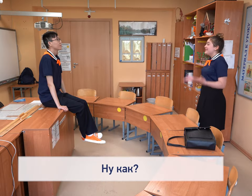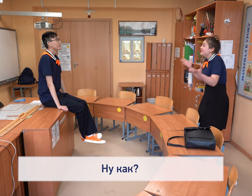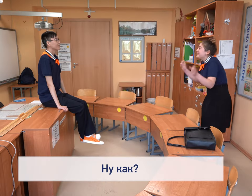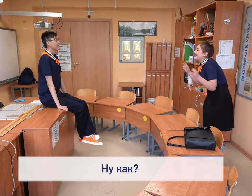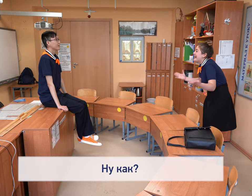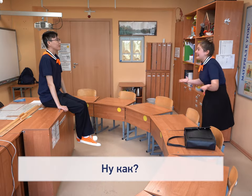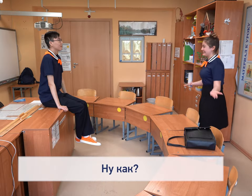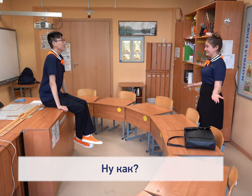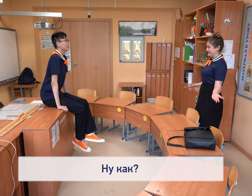Ну как?